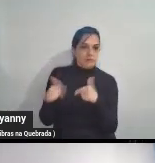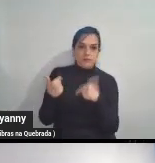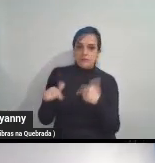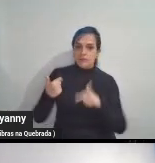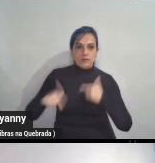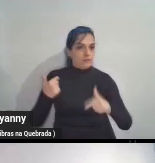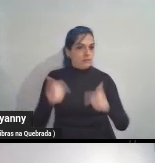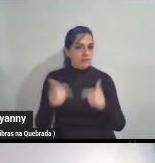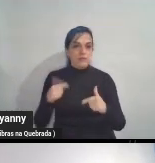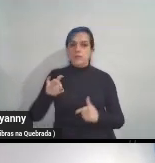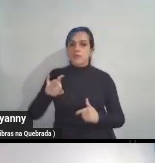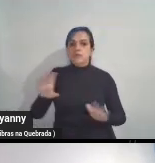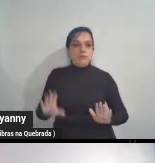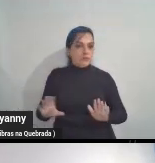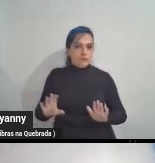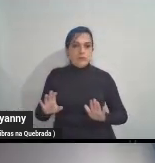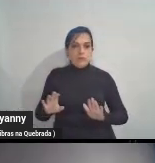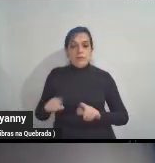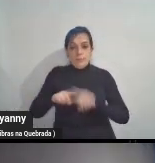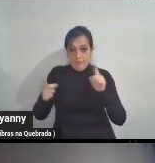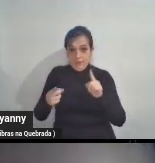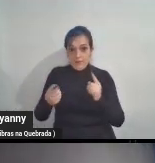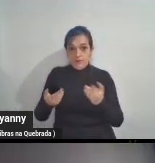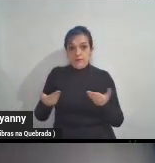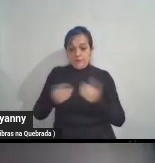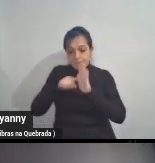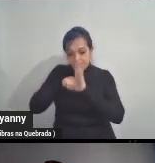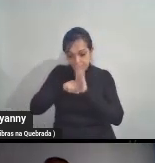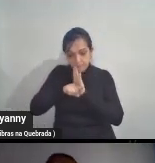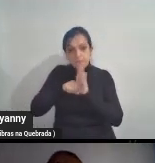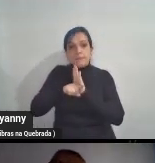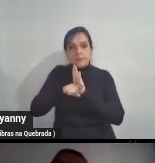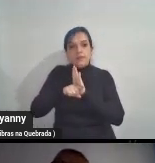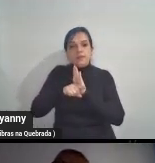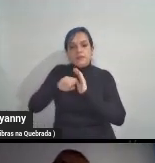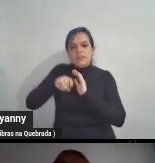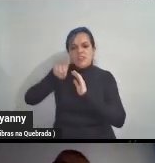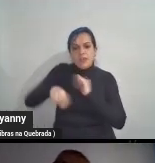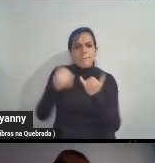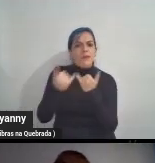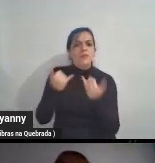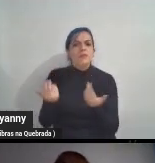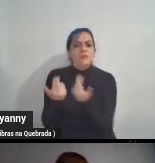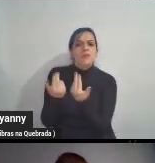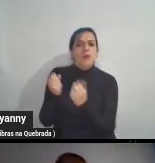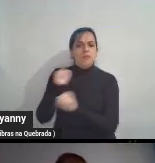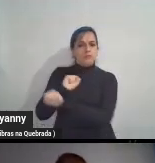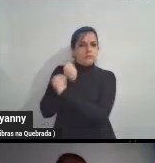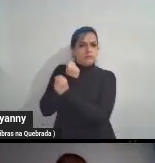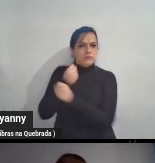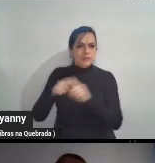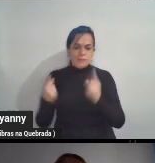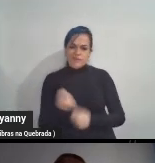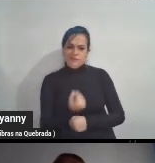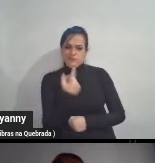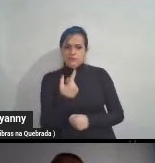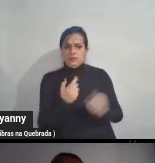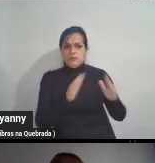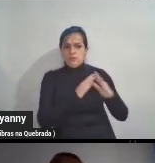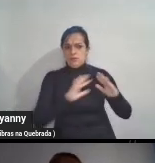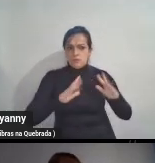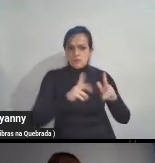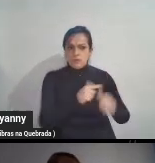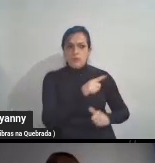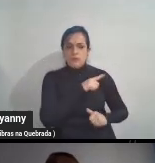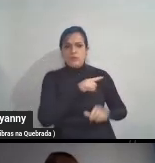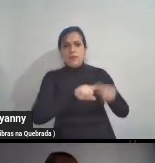uma relação de trabalho que está sendo investigada por ser análogo à escravidão, mas que os requisitos estão todos ali, da moradia, de todo o